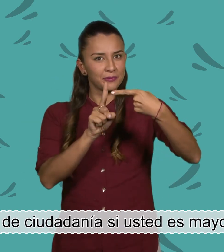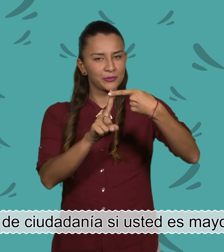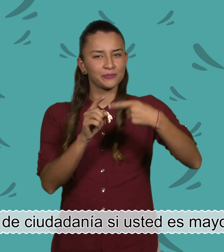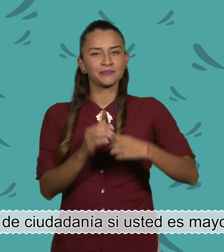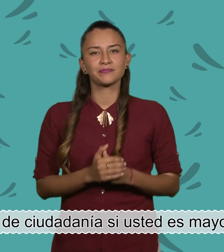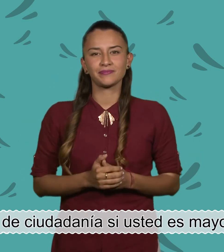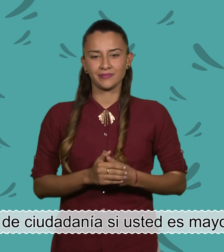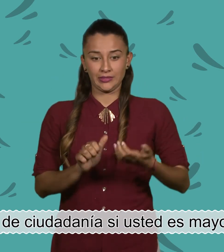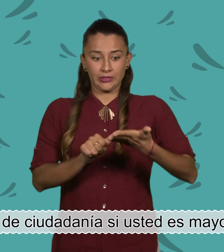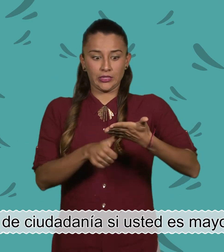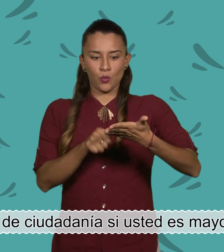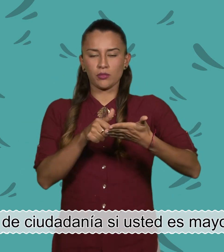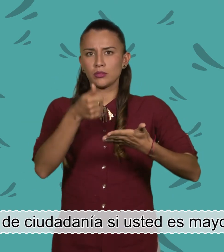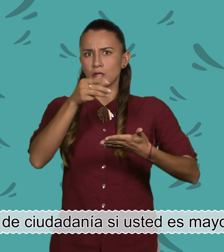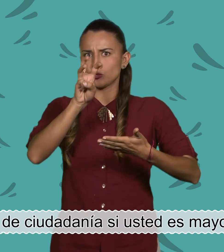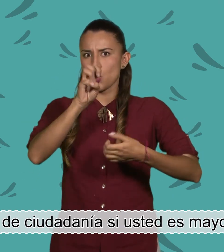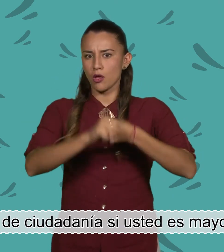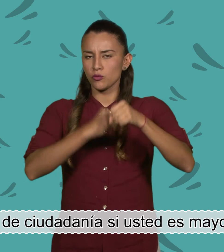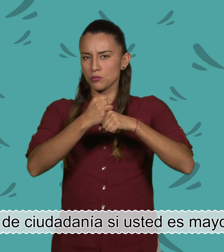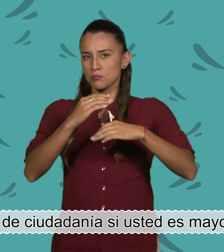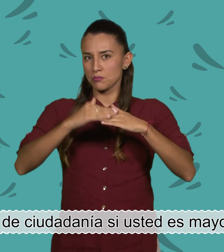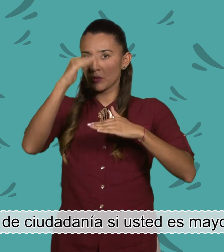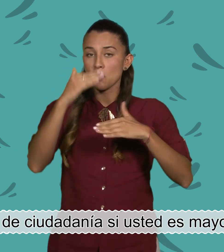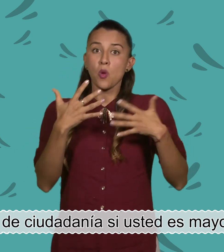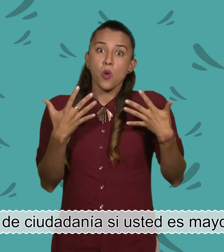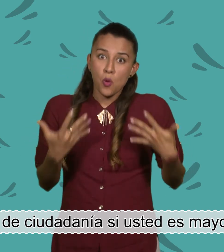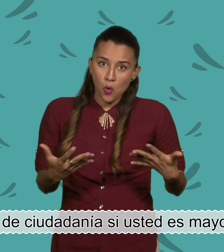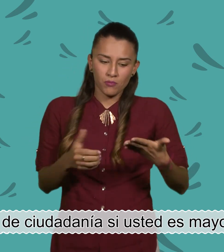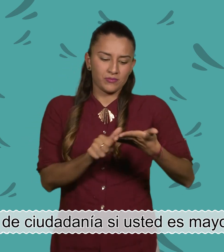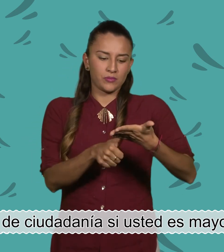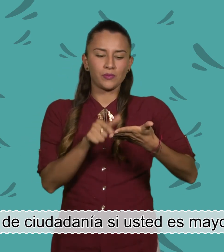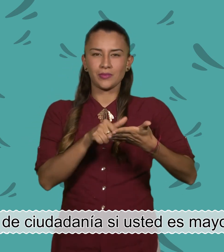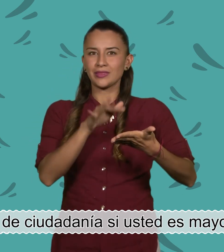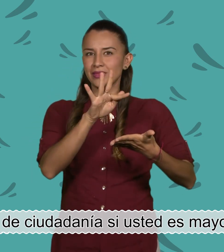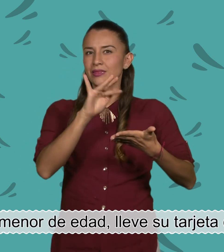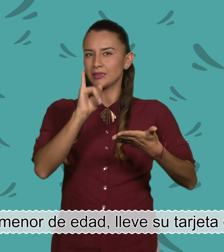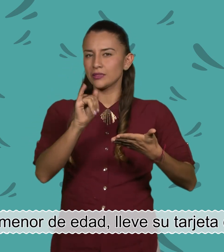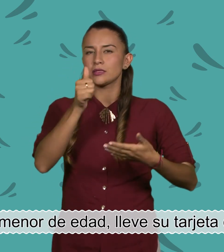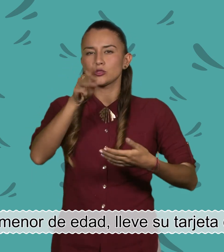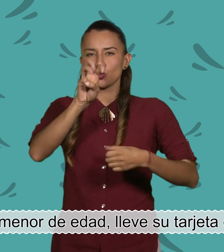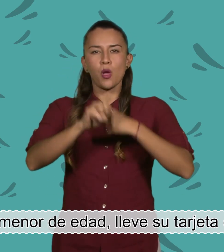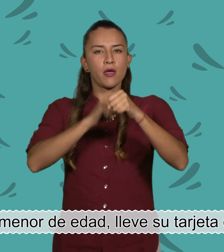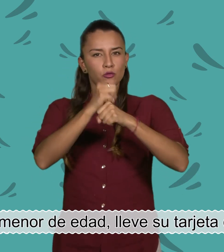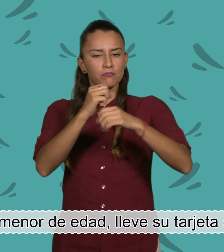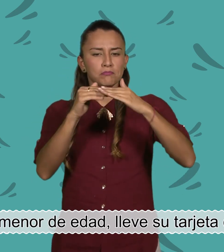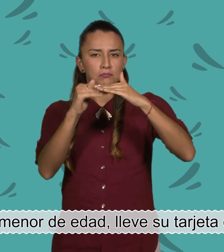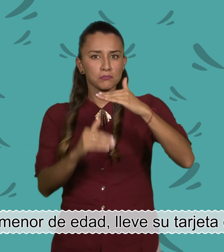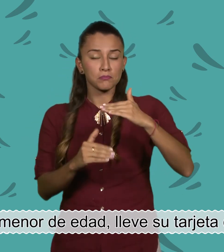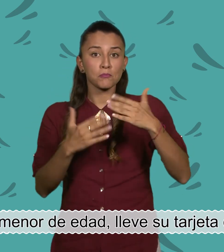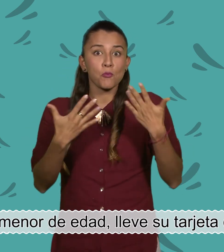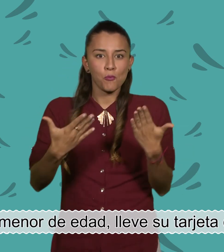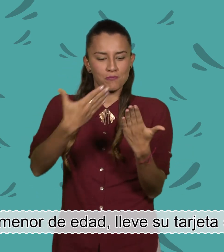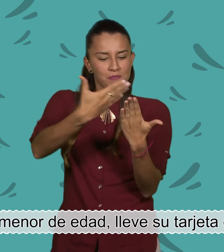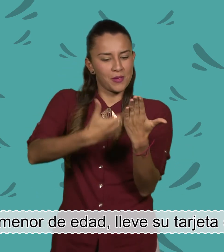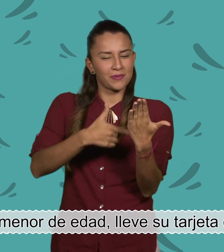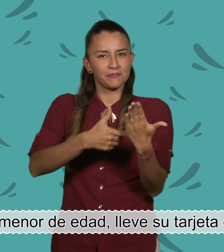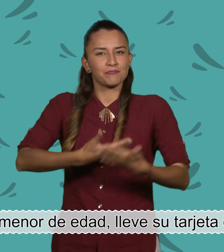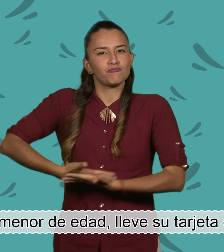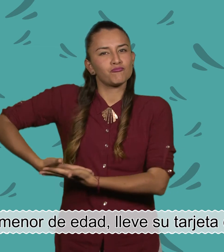Primero, cédula de ciudadanía si usted es mayor de edad. Si usted es menor de edad, lleve su tarjeta de